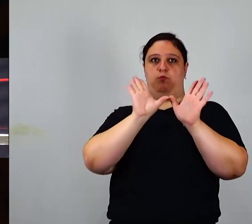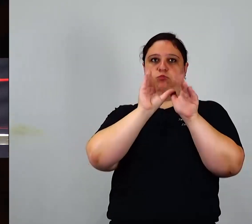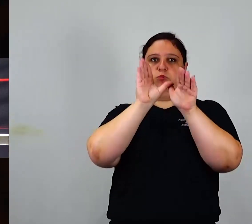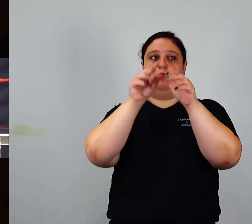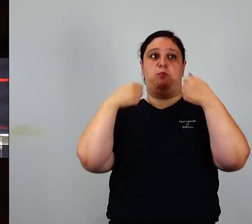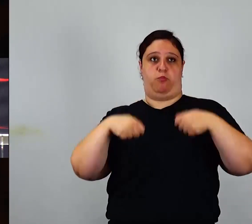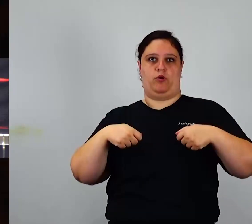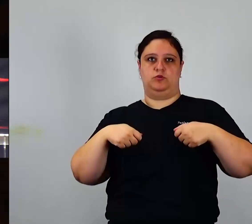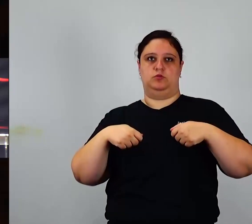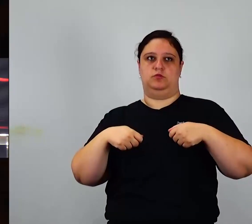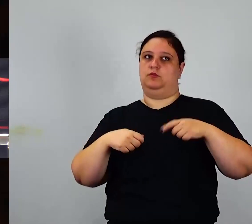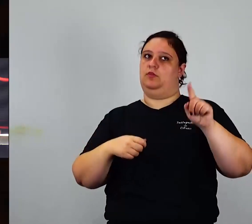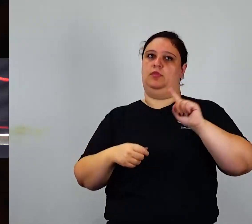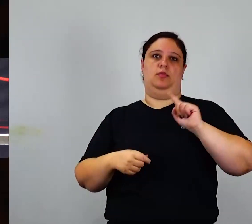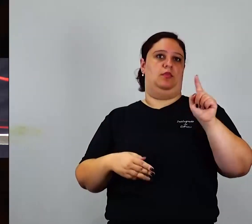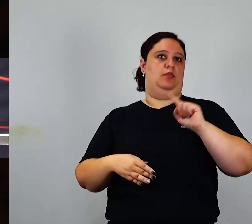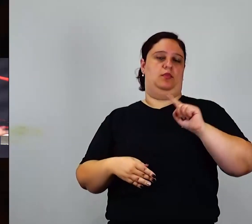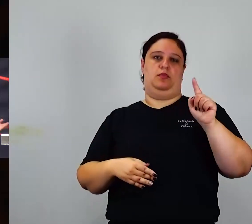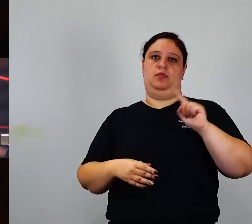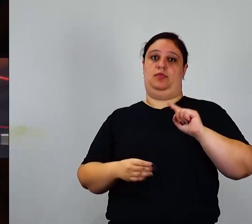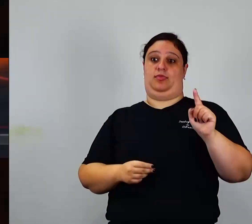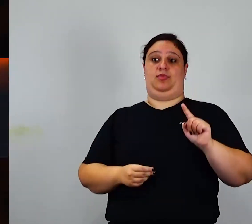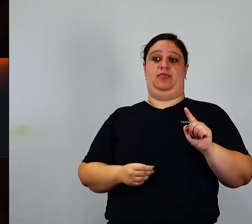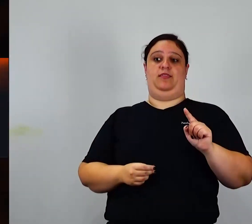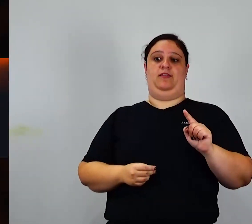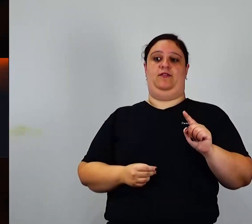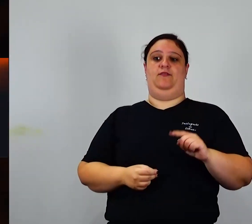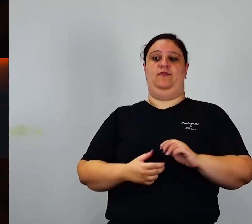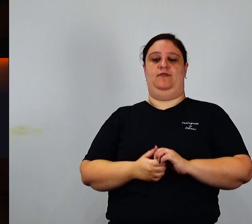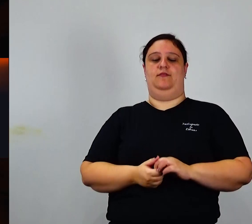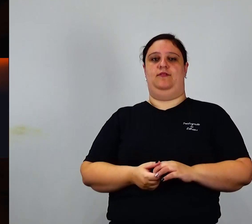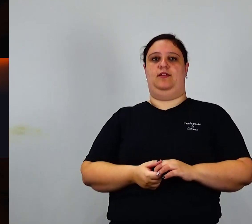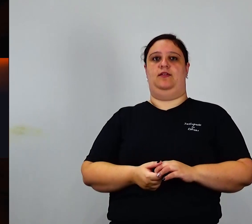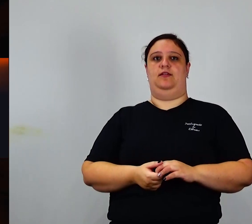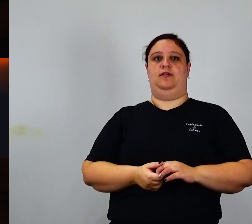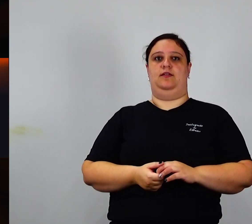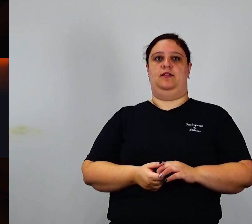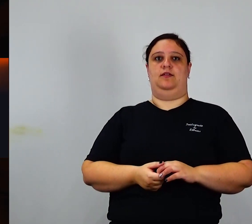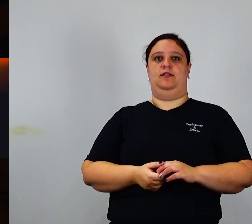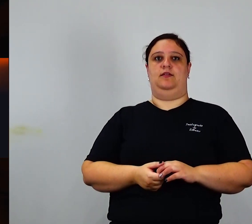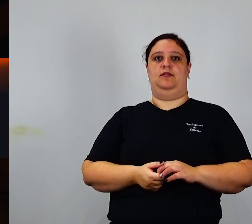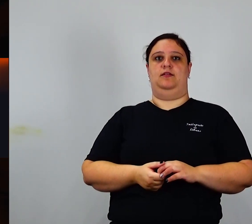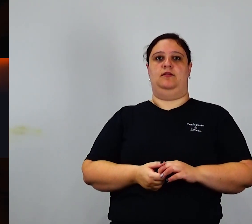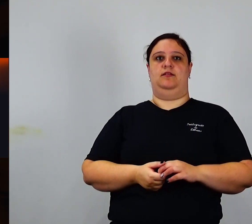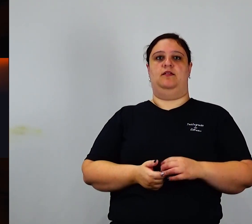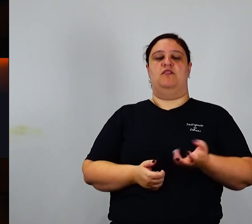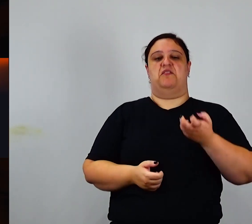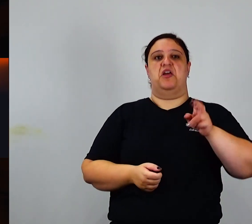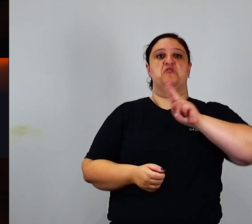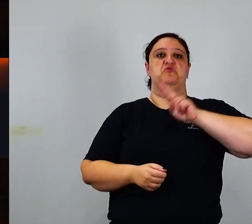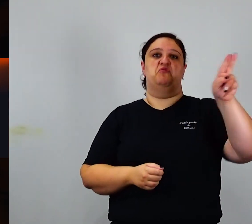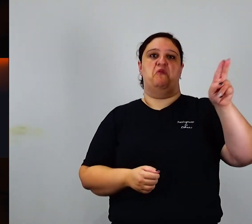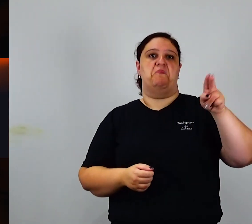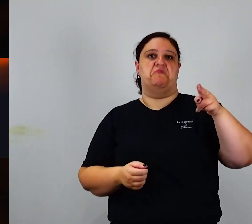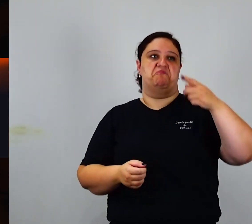Ah, por que não? A borboleta é minha, eu chamo do que eu quiser. Eu posso chamar até de rinoceronte.